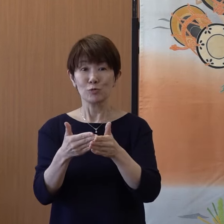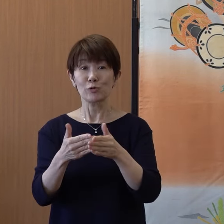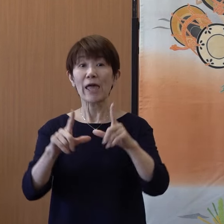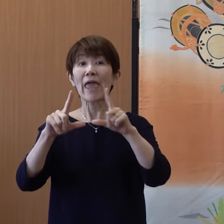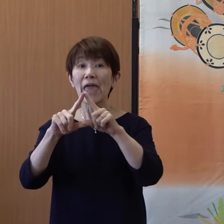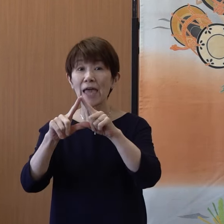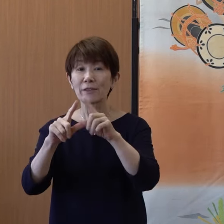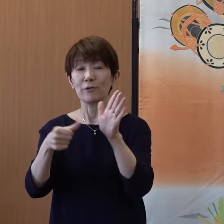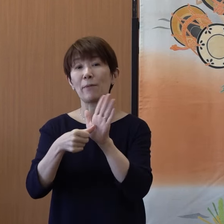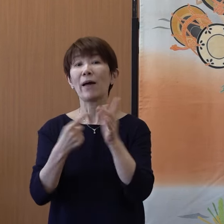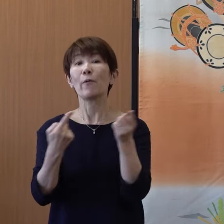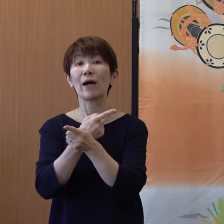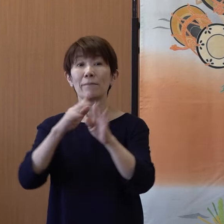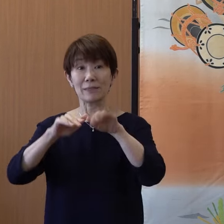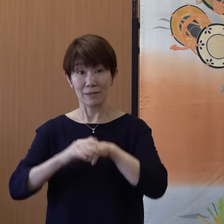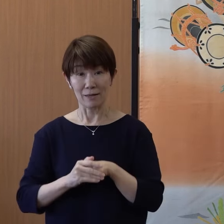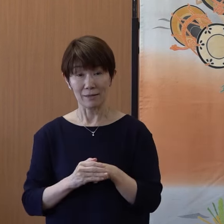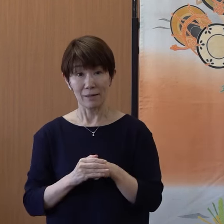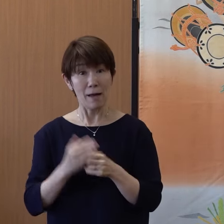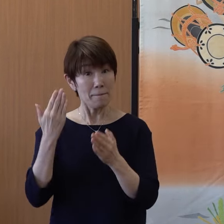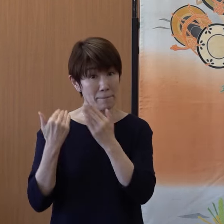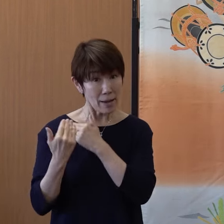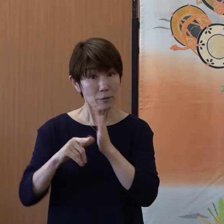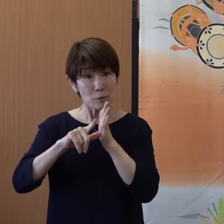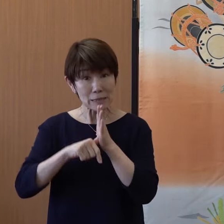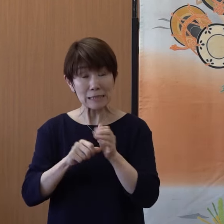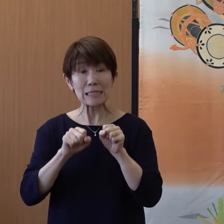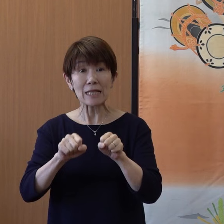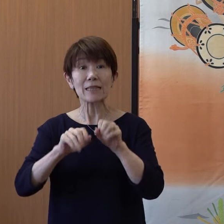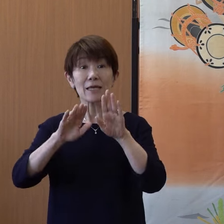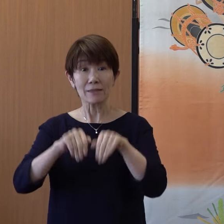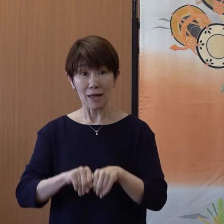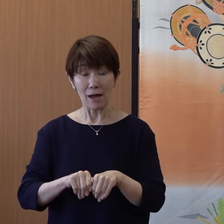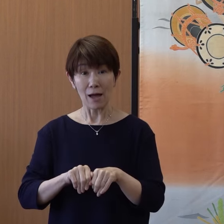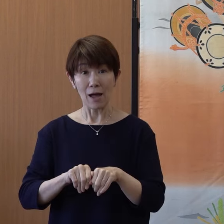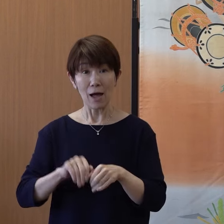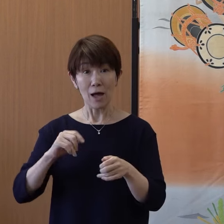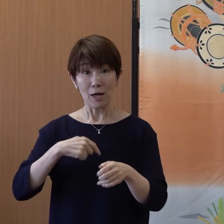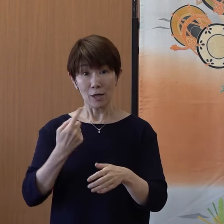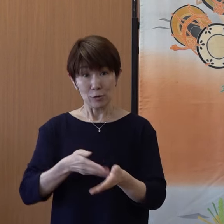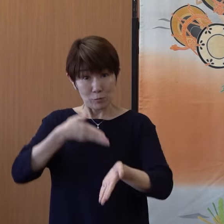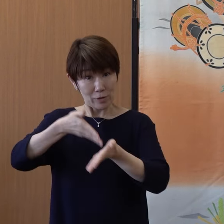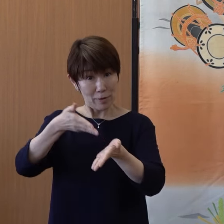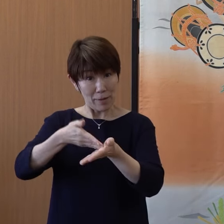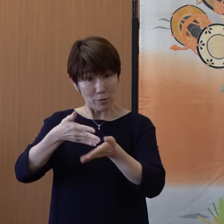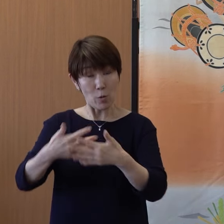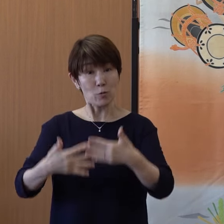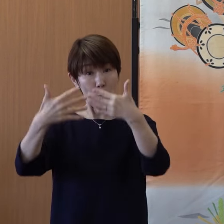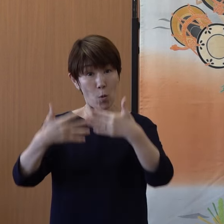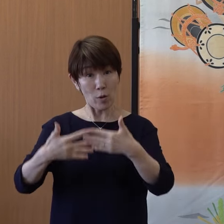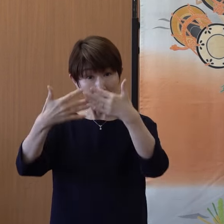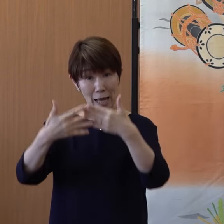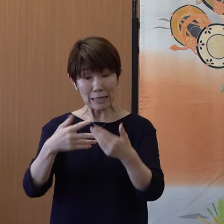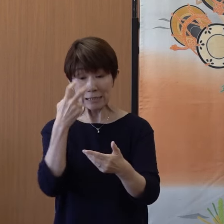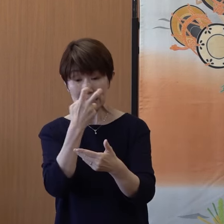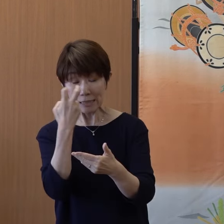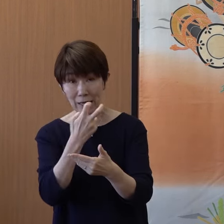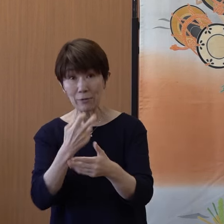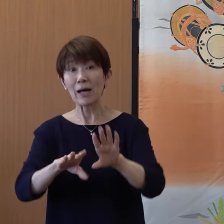学卒業程度の試験区分で実施していたプレゼンテーション動画審査を廃止いたしました